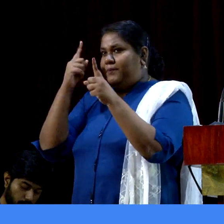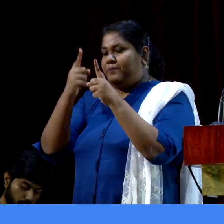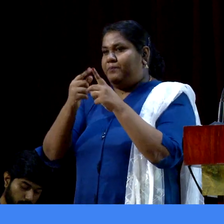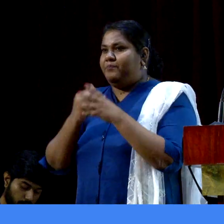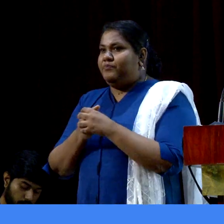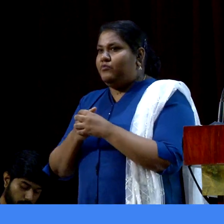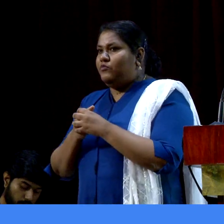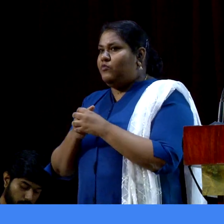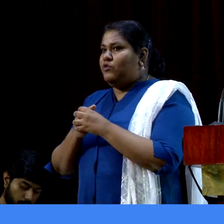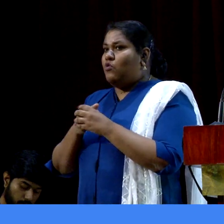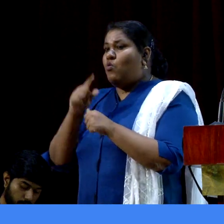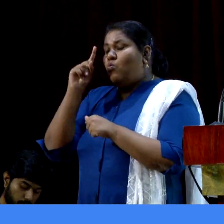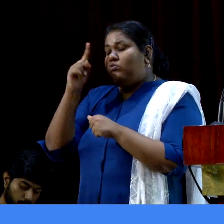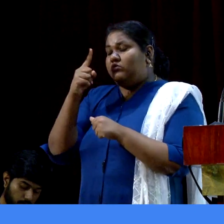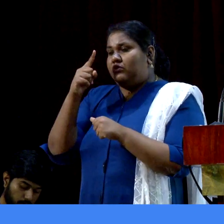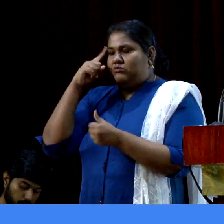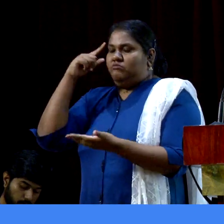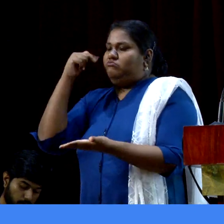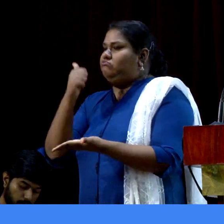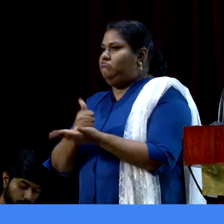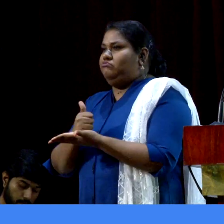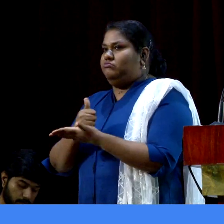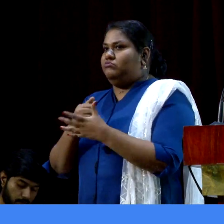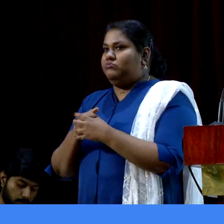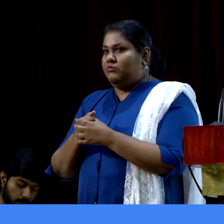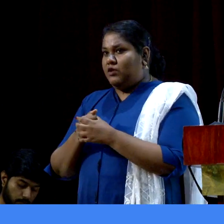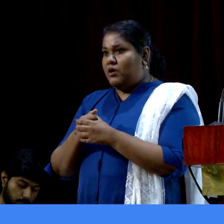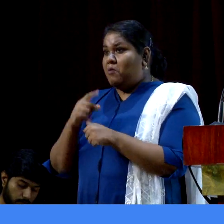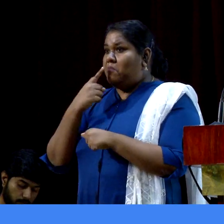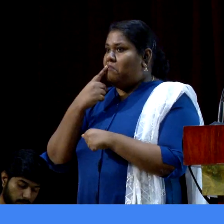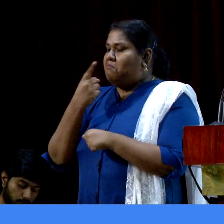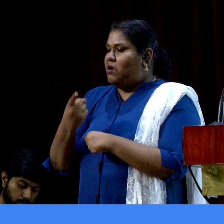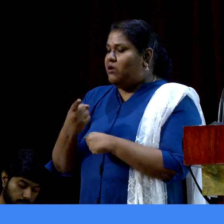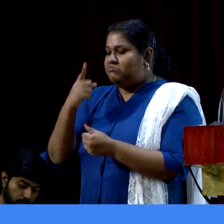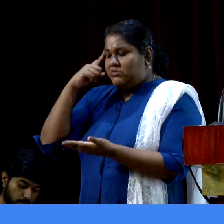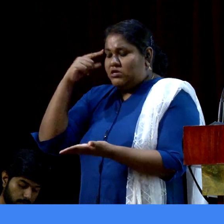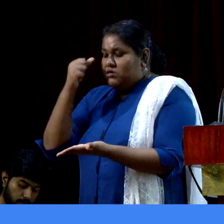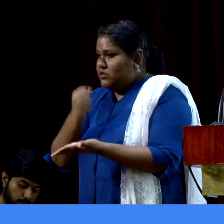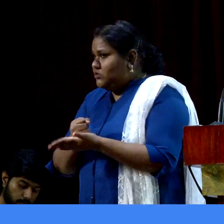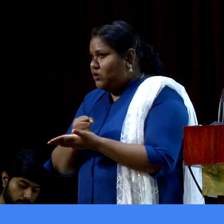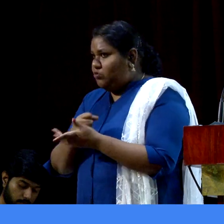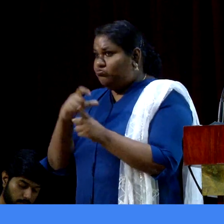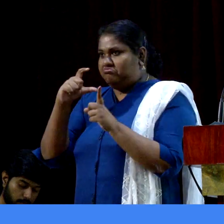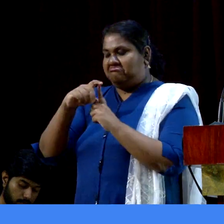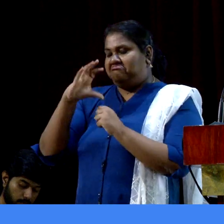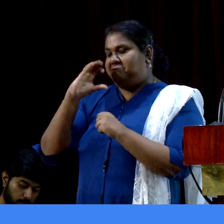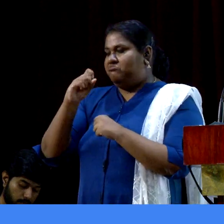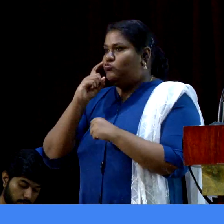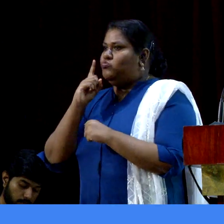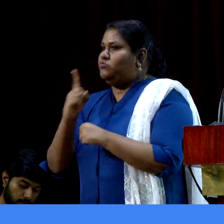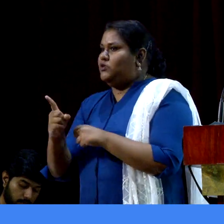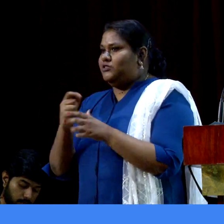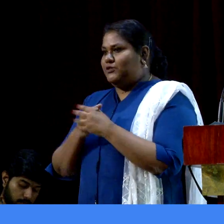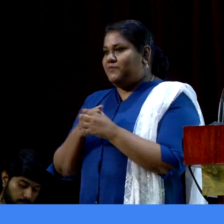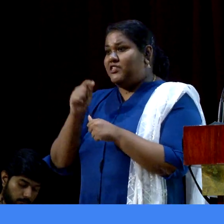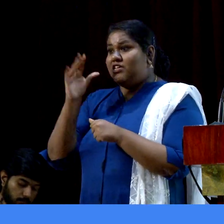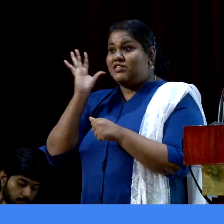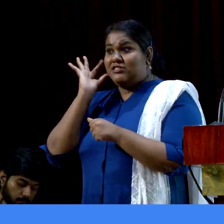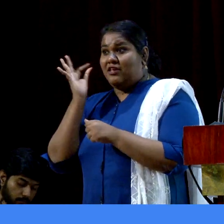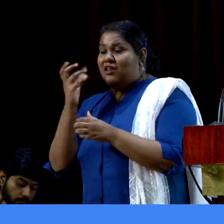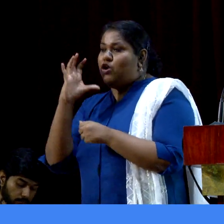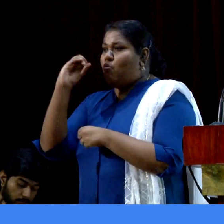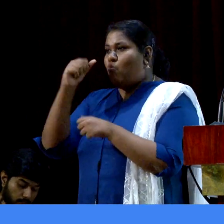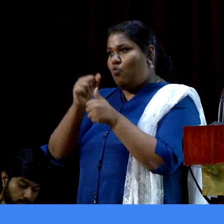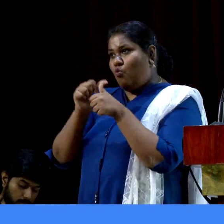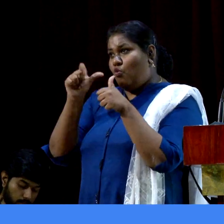1 படி நிச்சயம் என்று சொன்னார். சொன்னதை செய்து காட்ட வேண்டும் என்று அறிஞர் அண்ணா அவர்கள் முனைப்பு காட்டி சென்னையிலும் கோவையிலும் அந்த